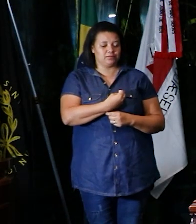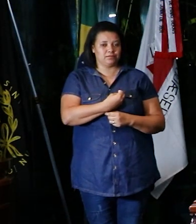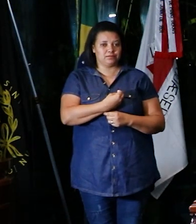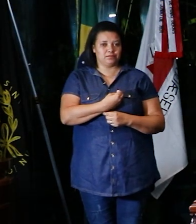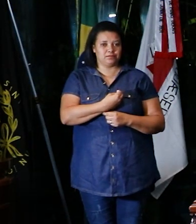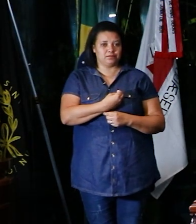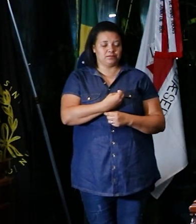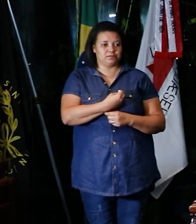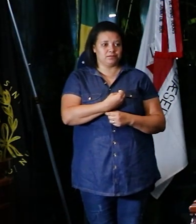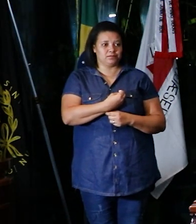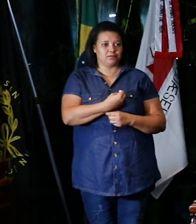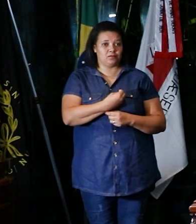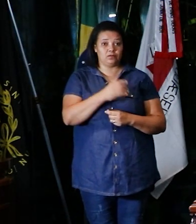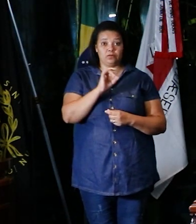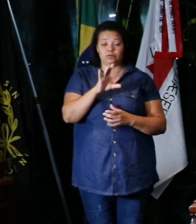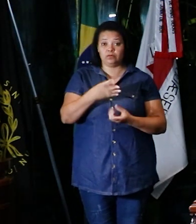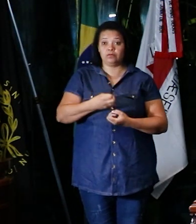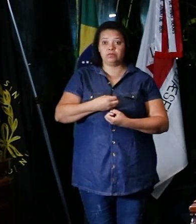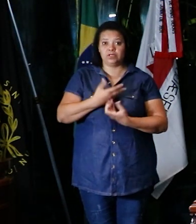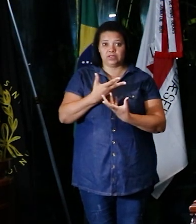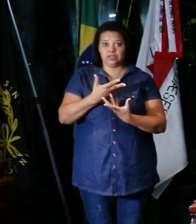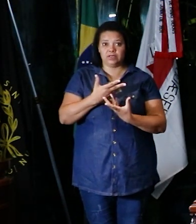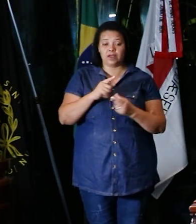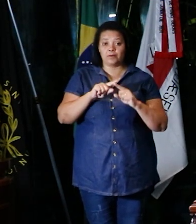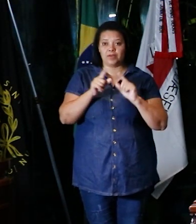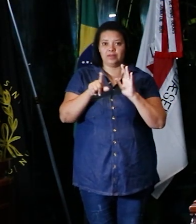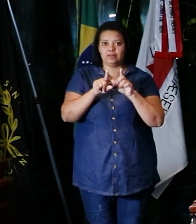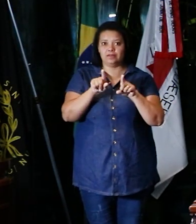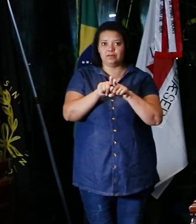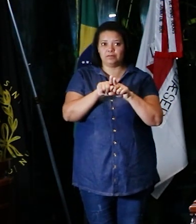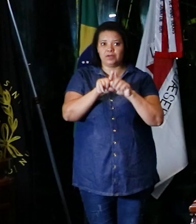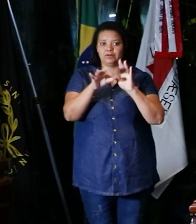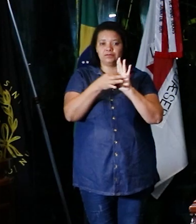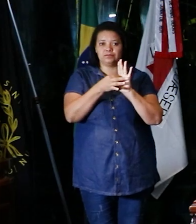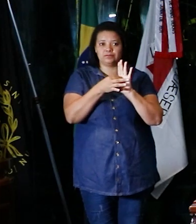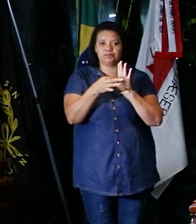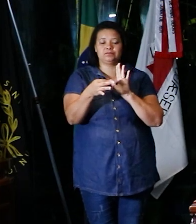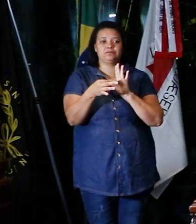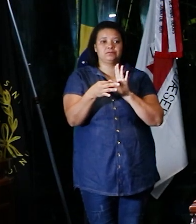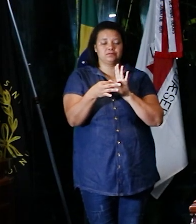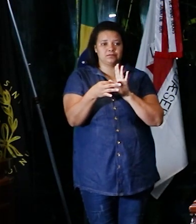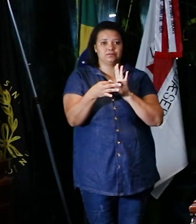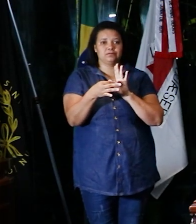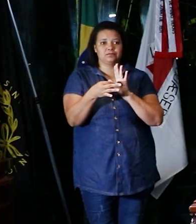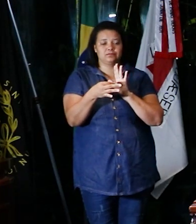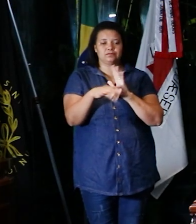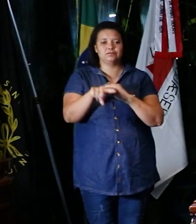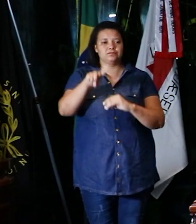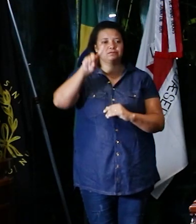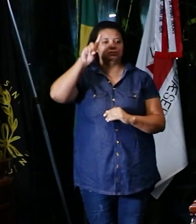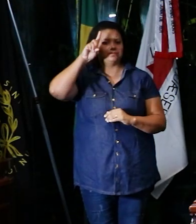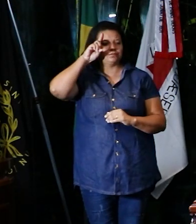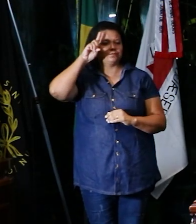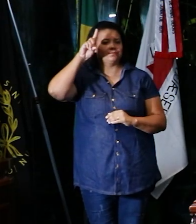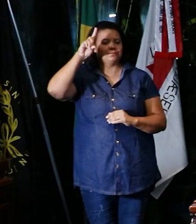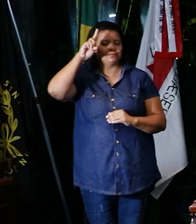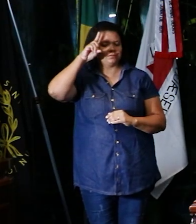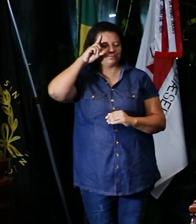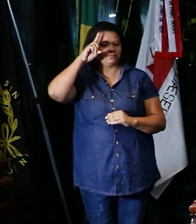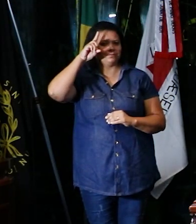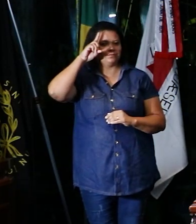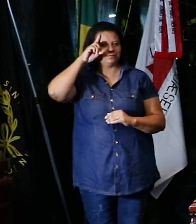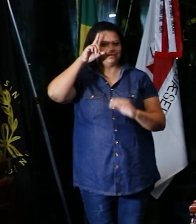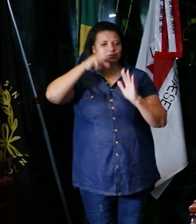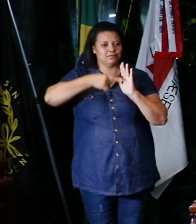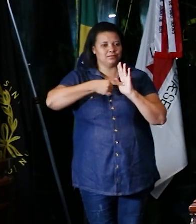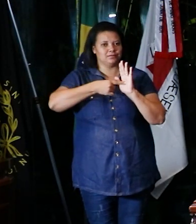só na poesia, como na crônica, como no seu dia a dia, ele